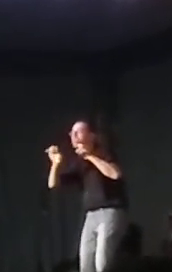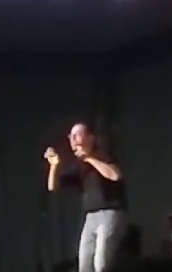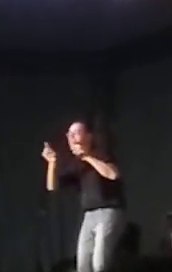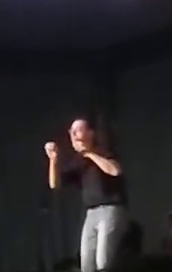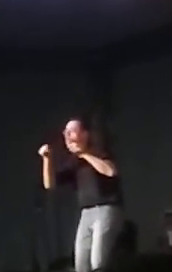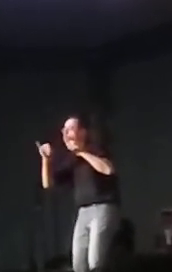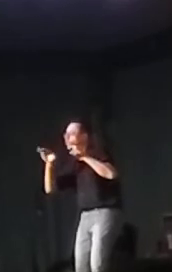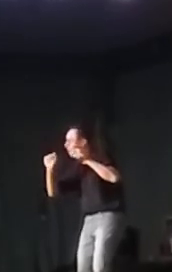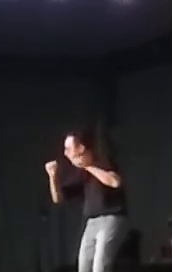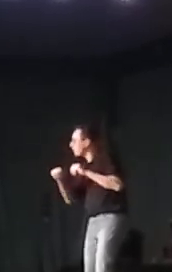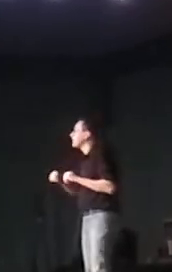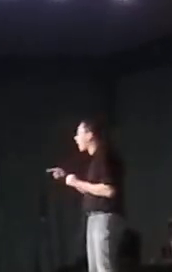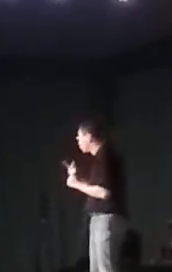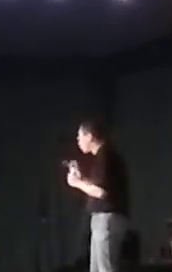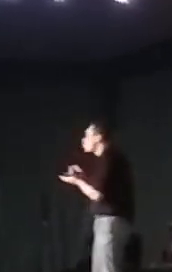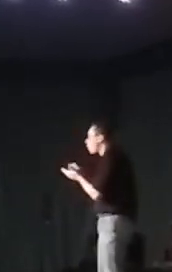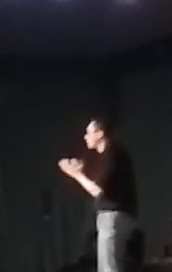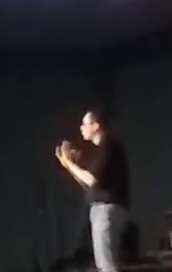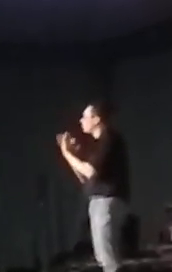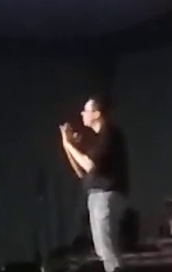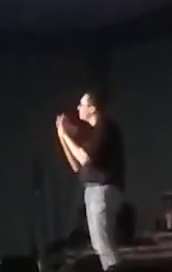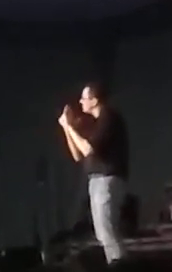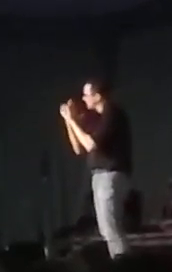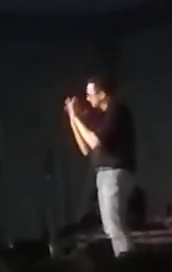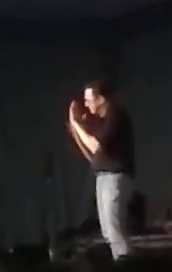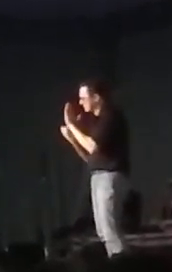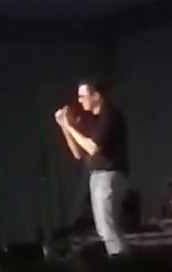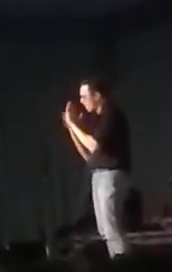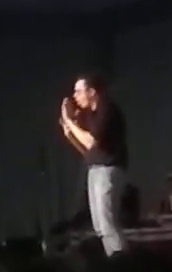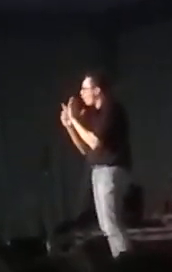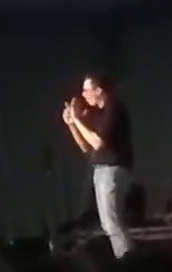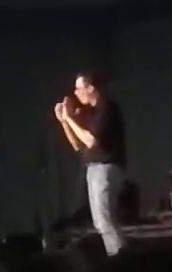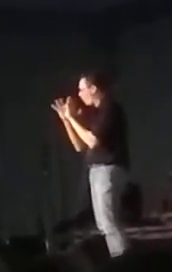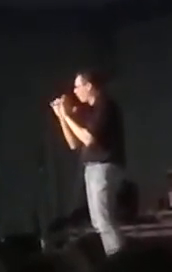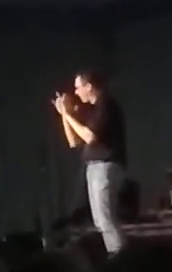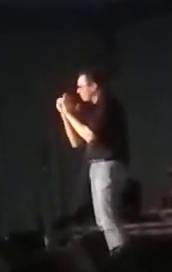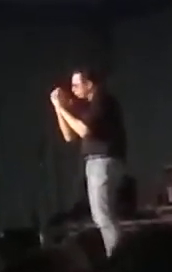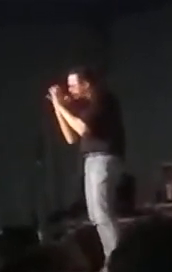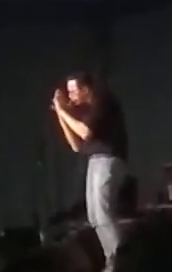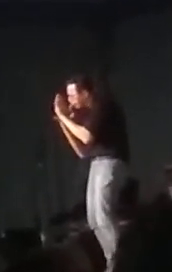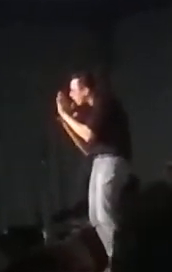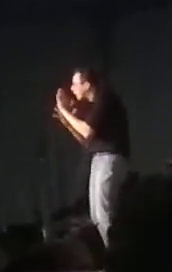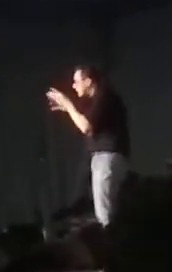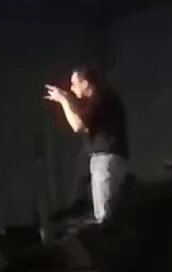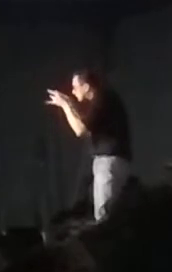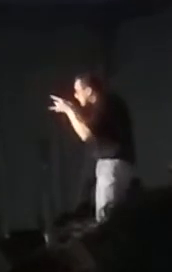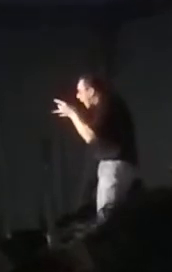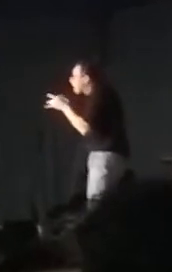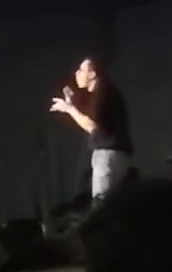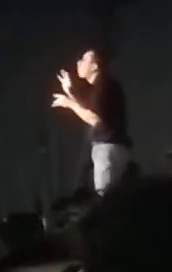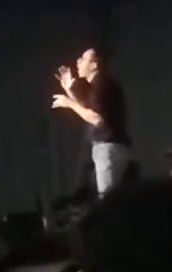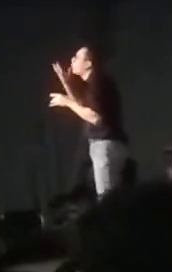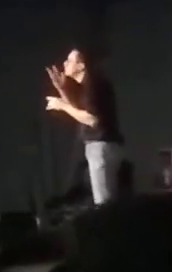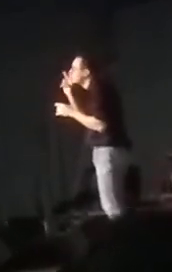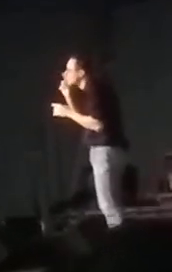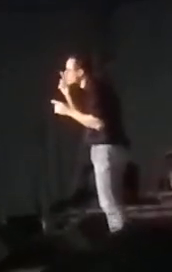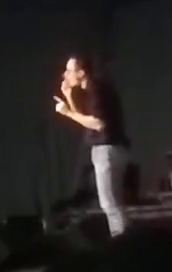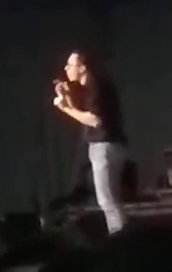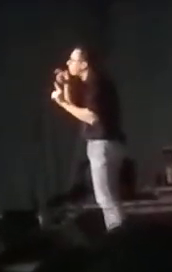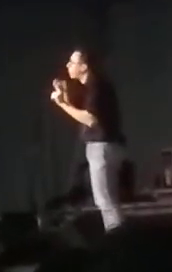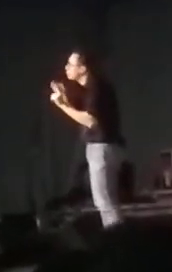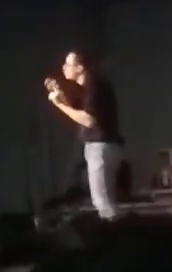uma escaleta, que é tudo que vai acontecer na história, bem detalhada. Aí